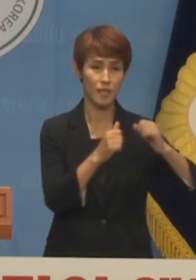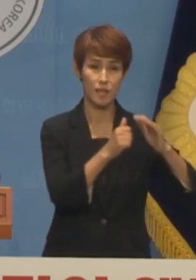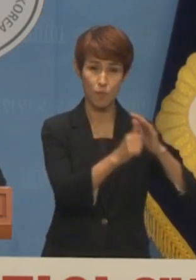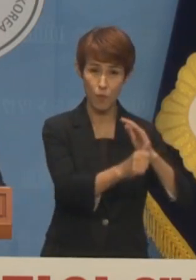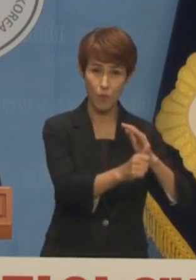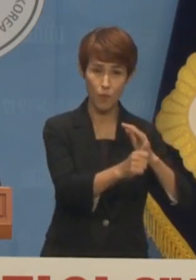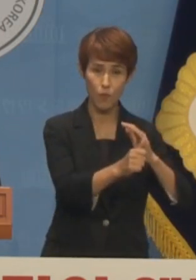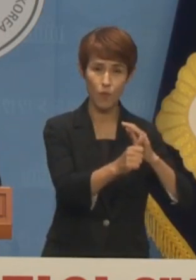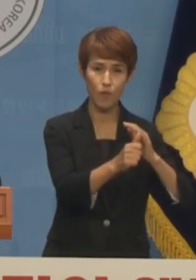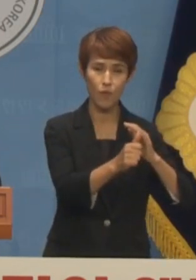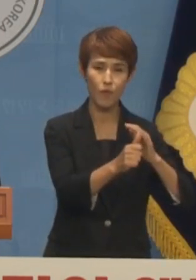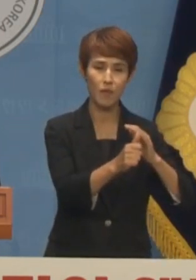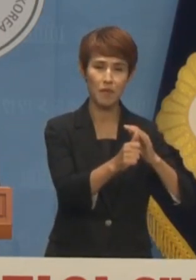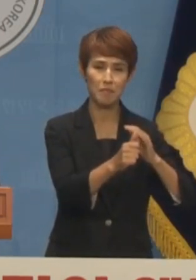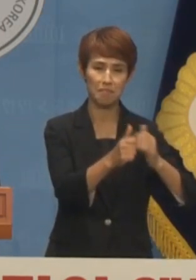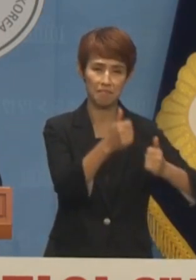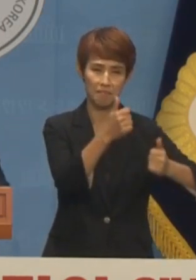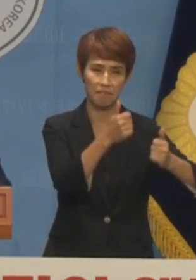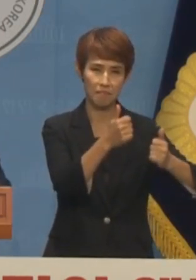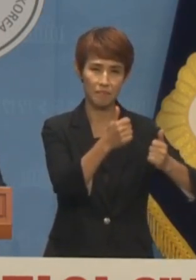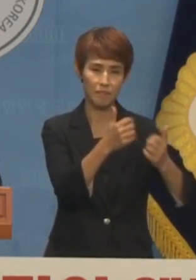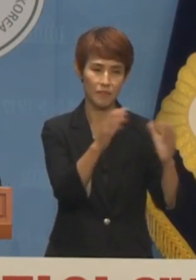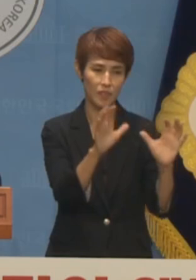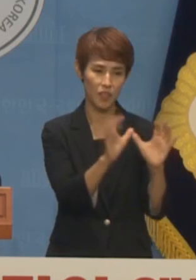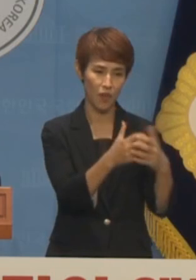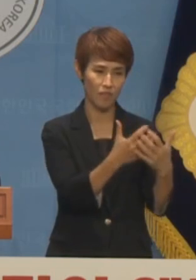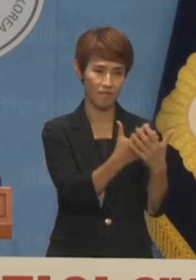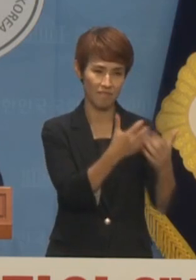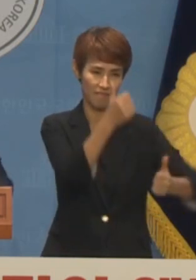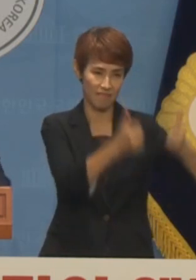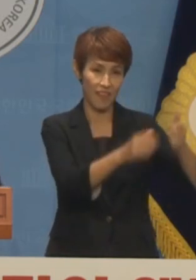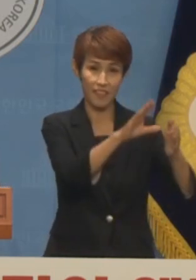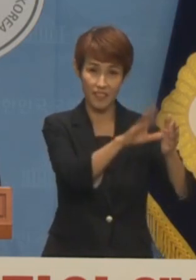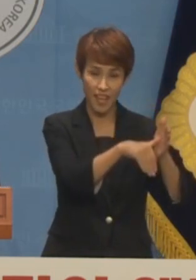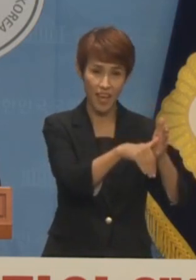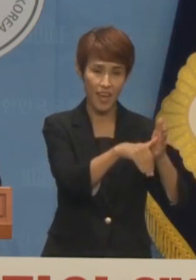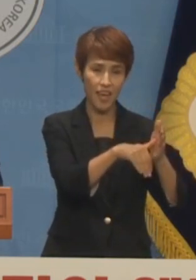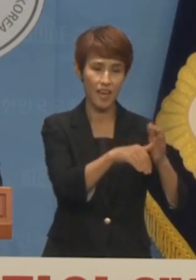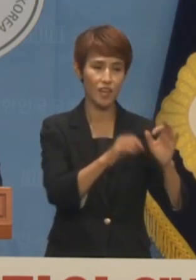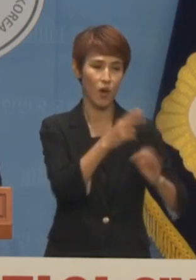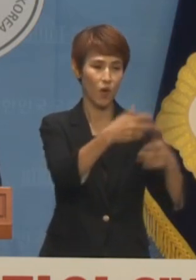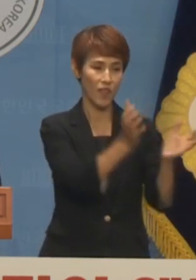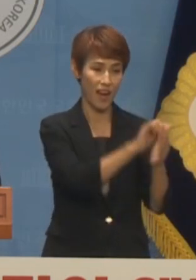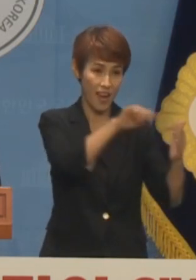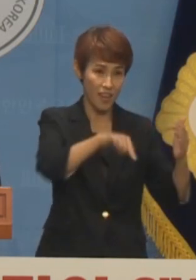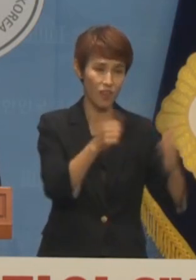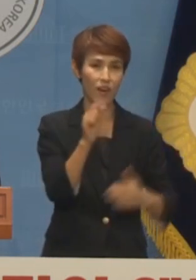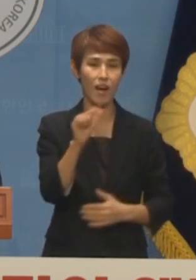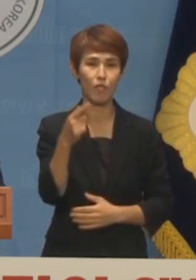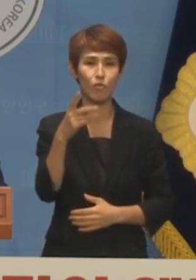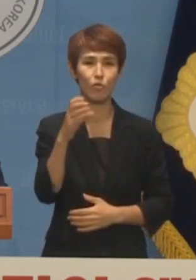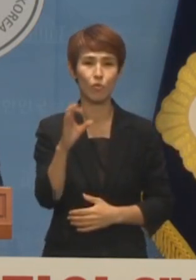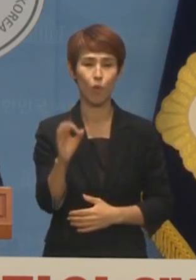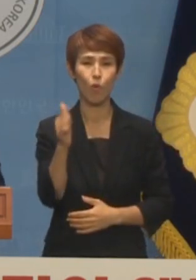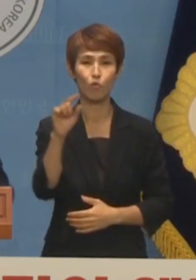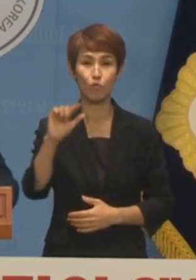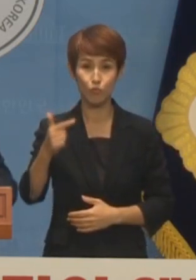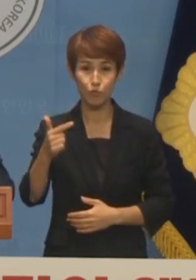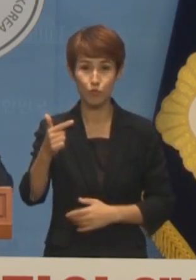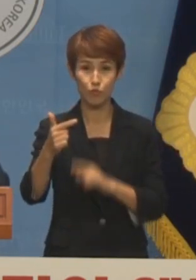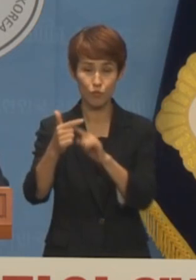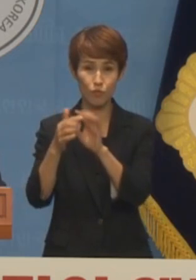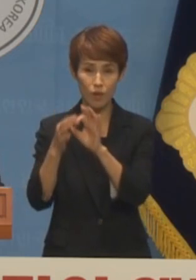당대표 경선 과정에서 여당 내부에서 한동훈 전 법무부 장관에 대한 댓글팀 운영,